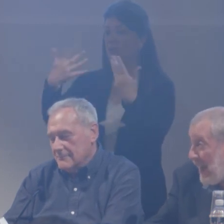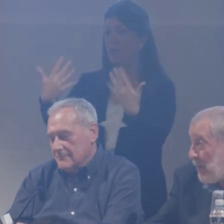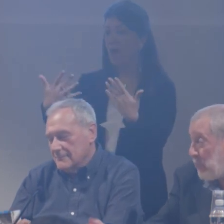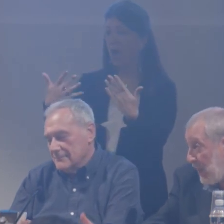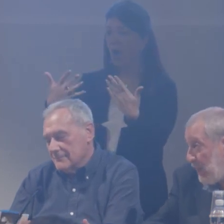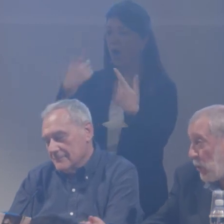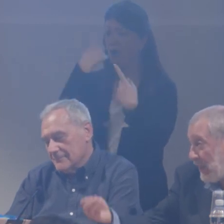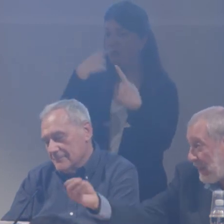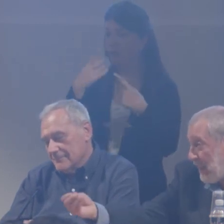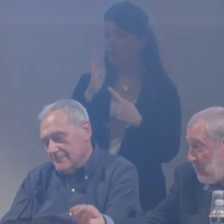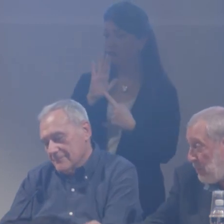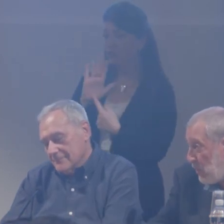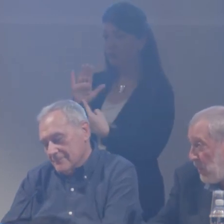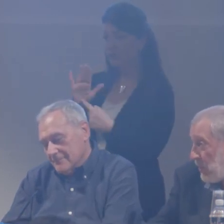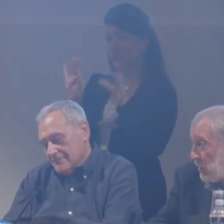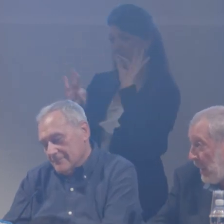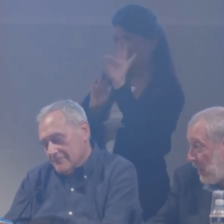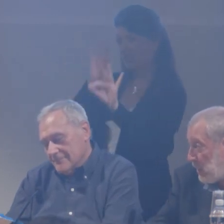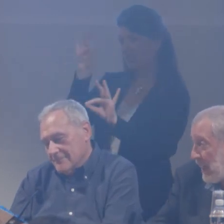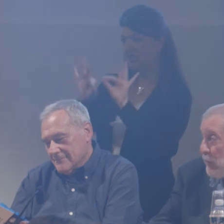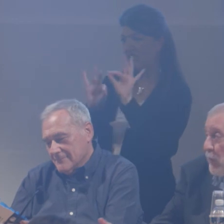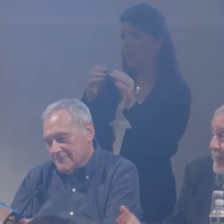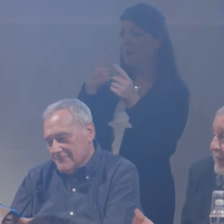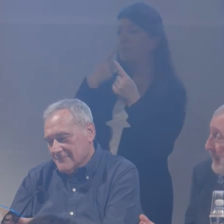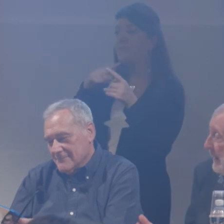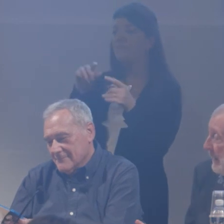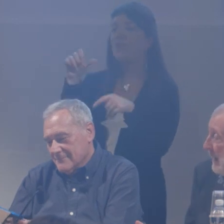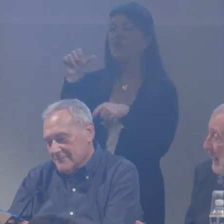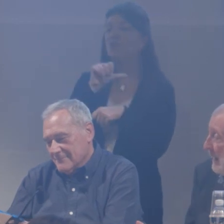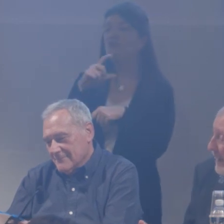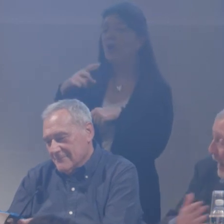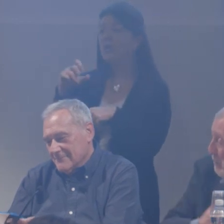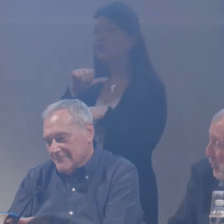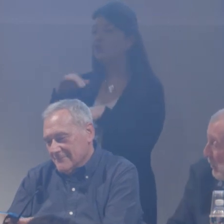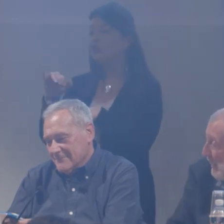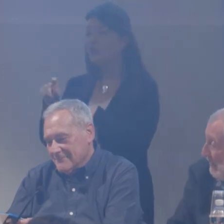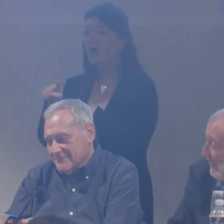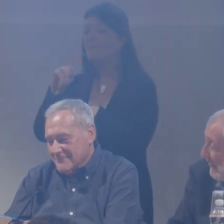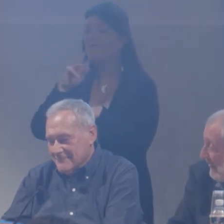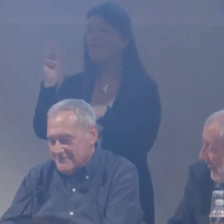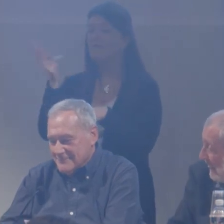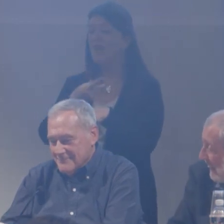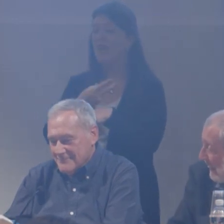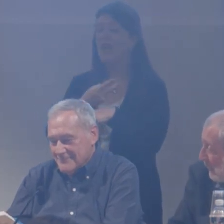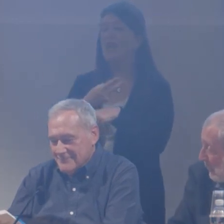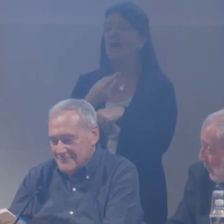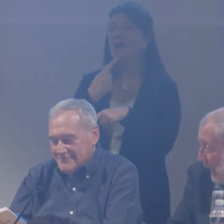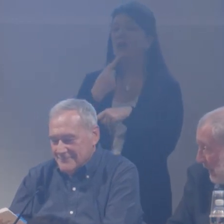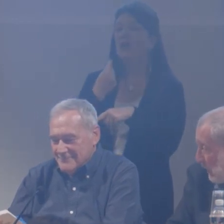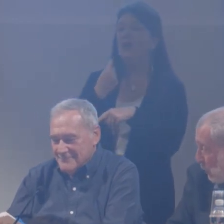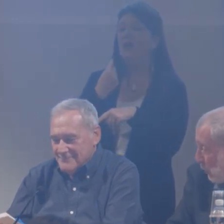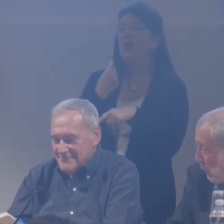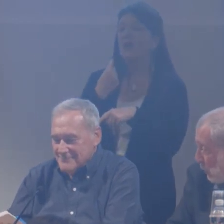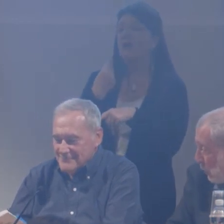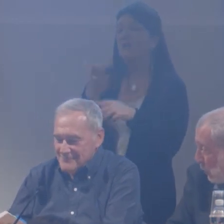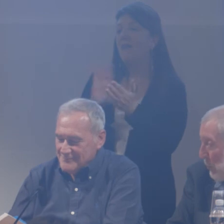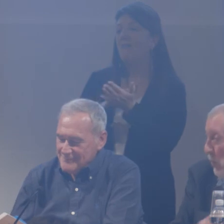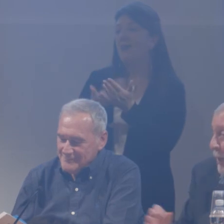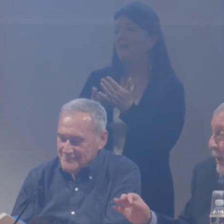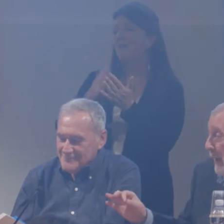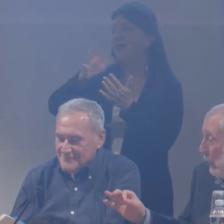e ponendo ad esempio Sciascia automaticamente neghiamo la validità di altri personaggi che sono